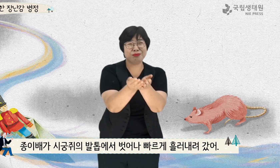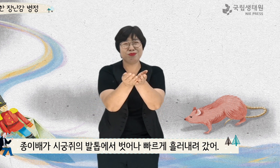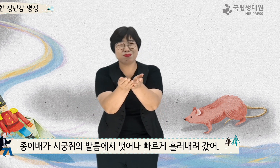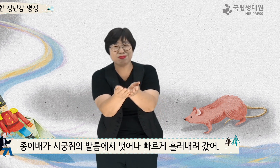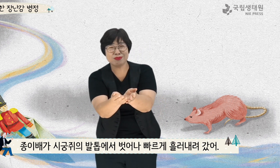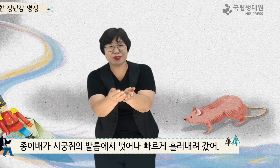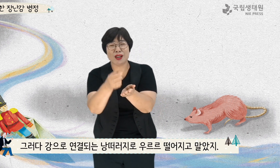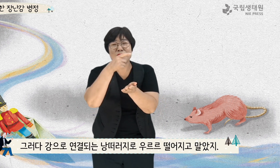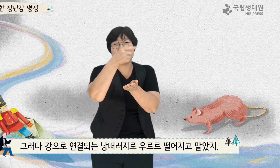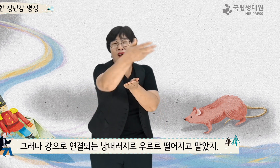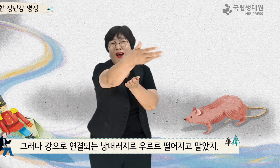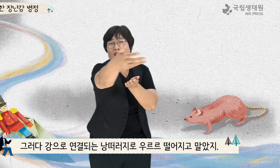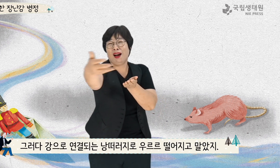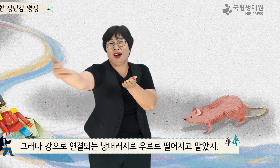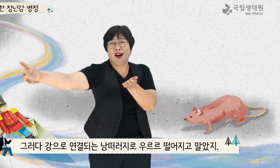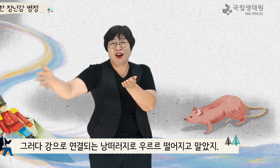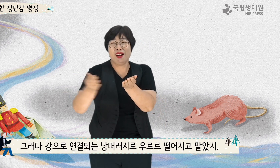흘러내려갔어.